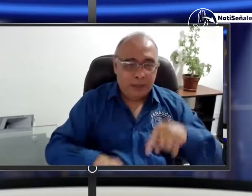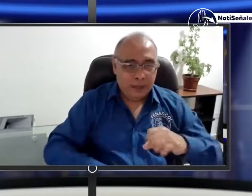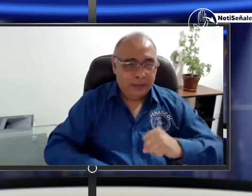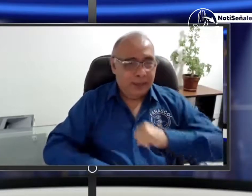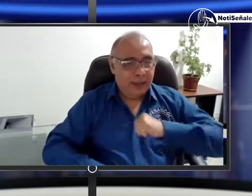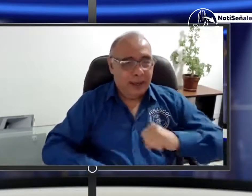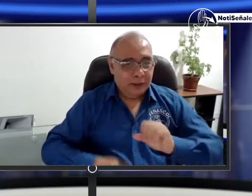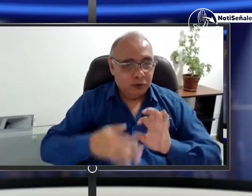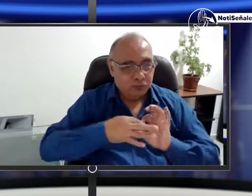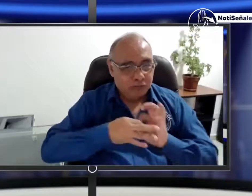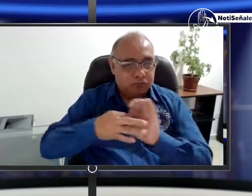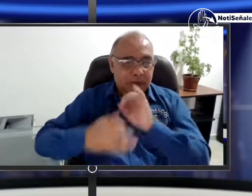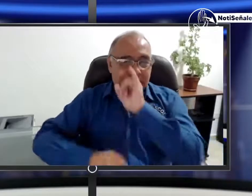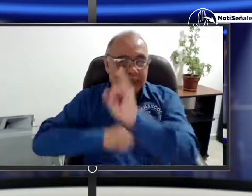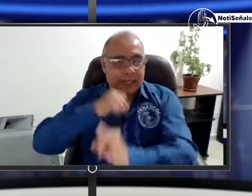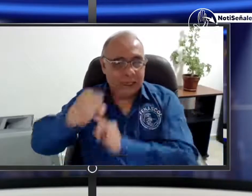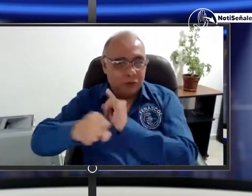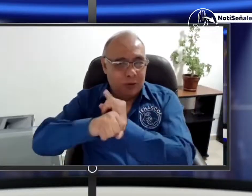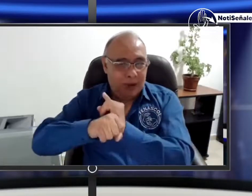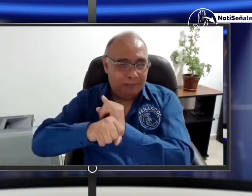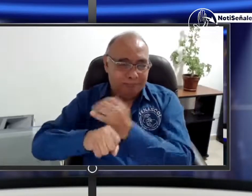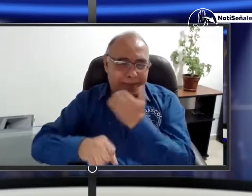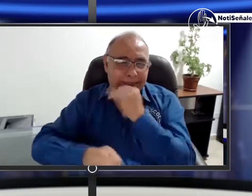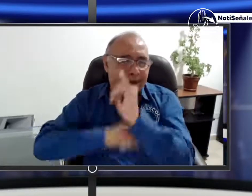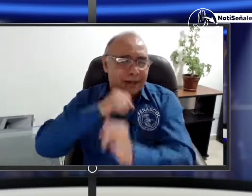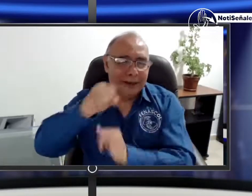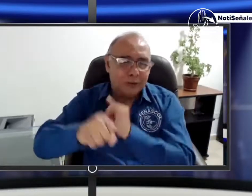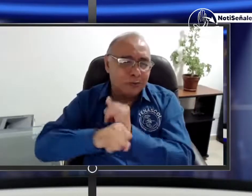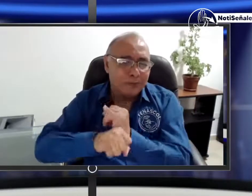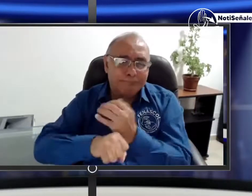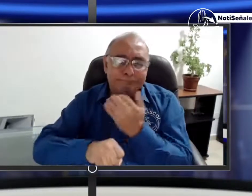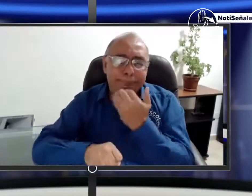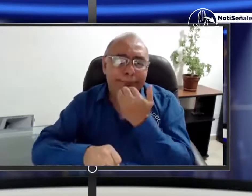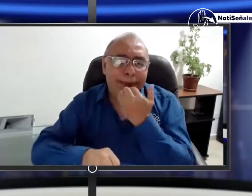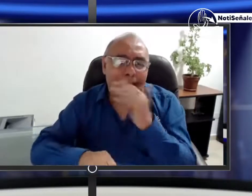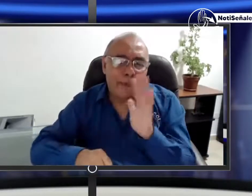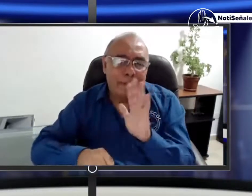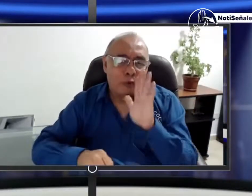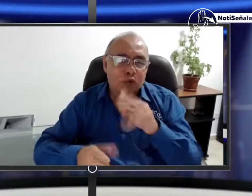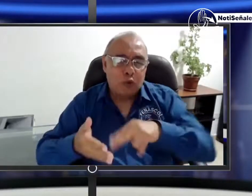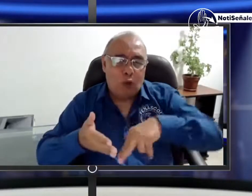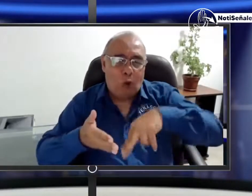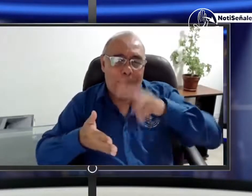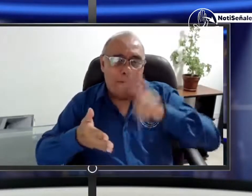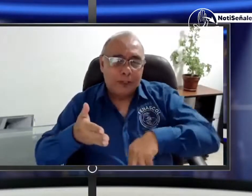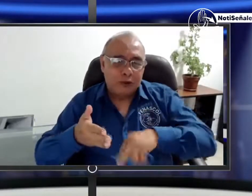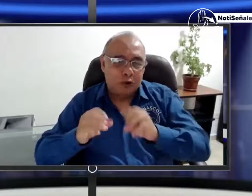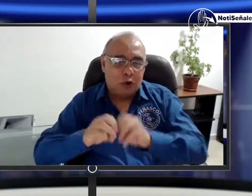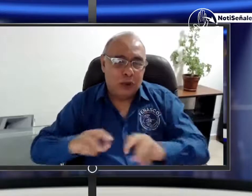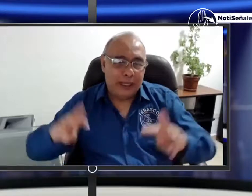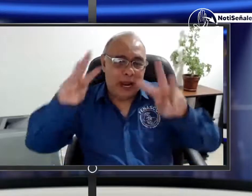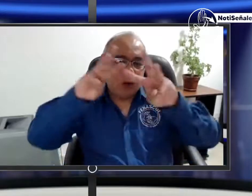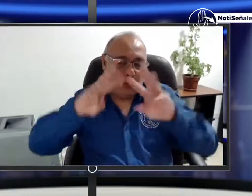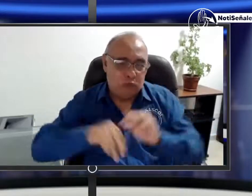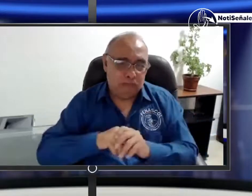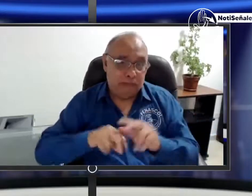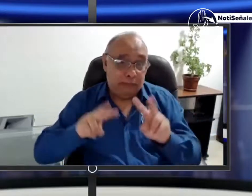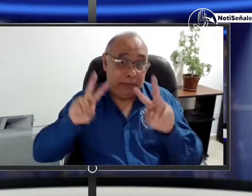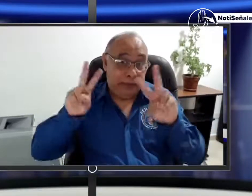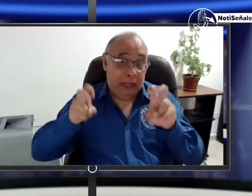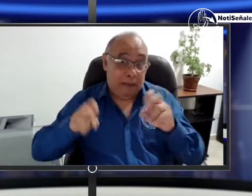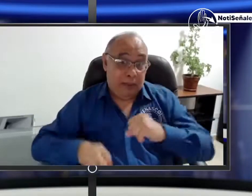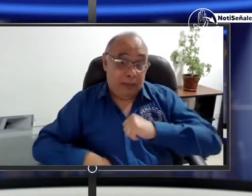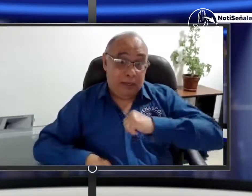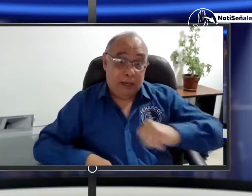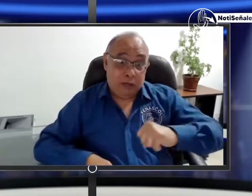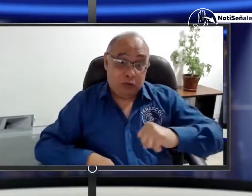precisamente reconocer los derechos de las personas sordas y también aunarnos con este ejercicio internacional